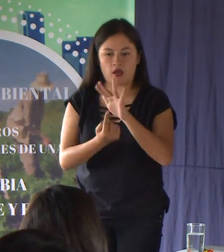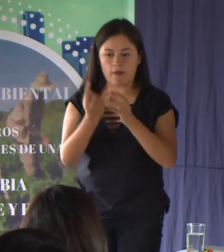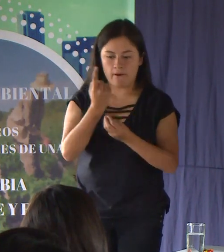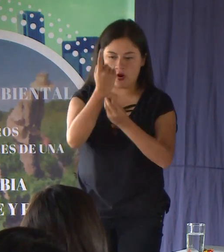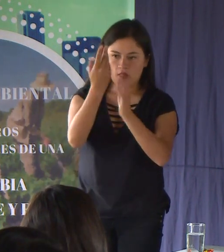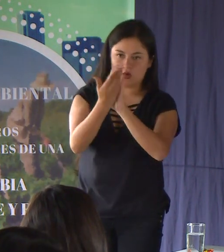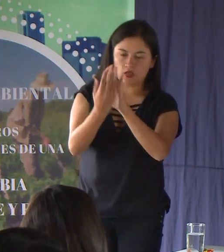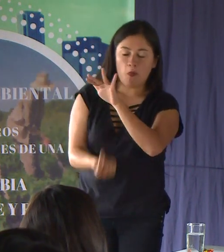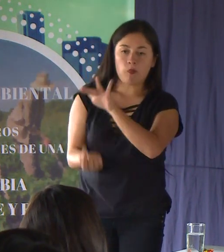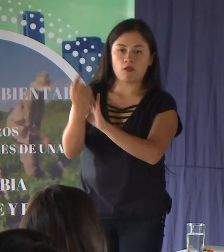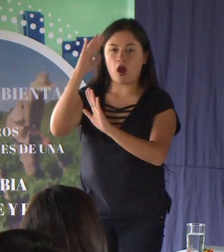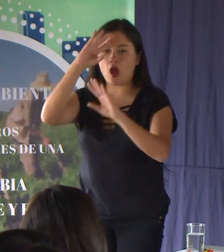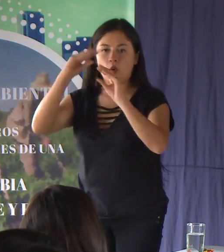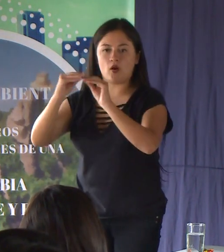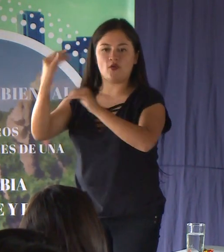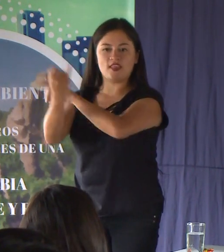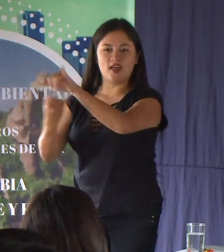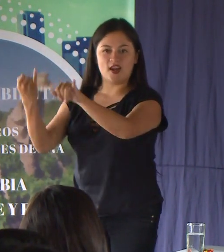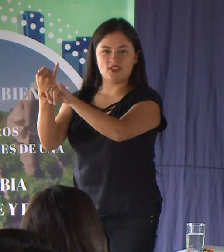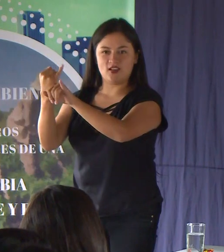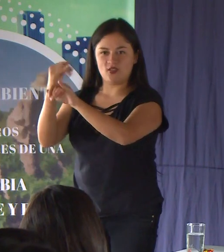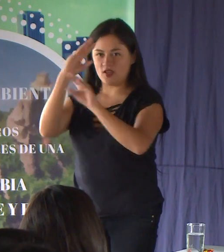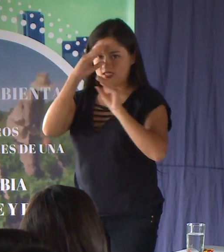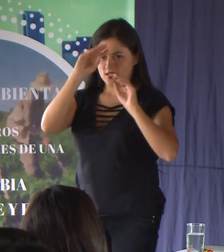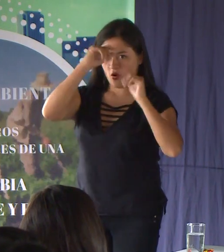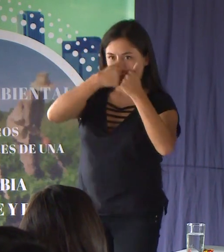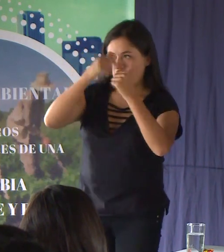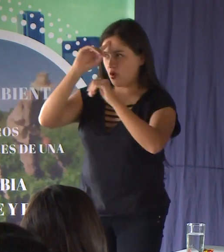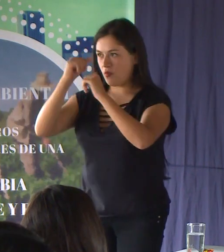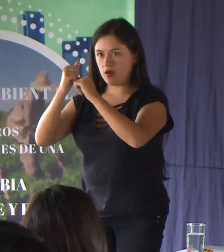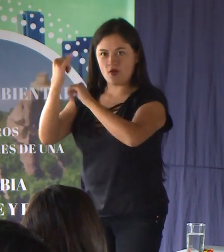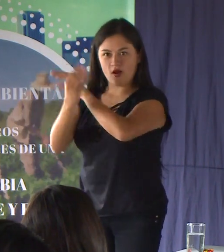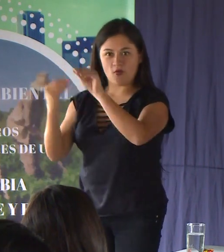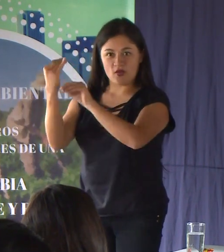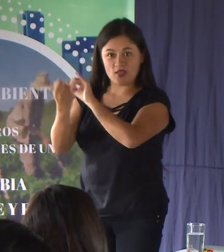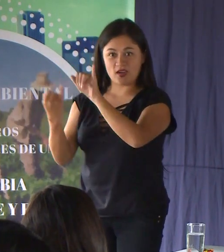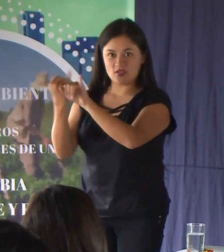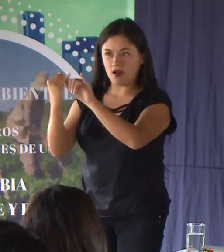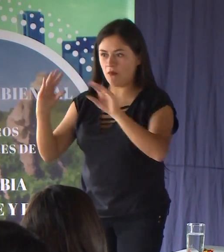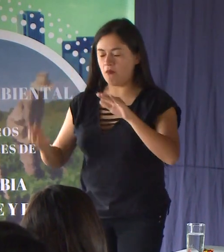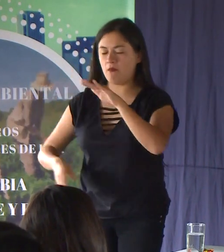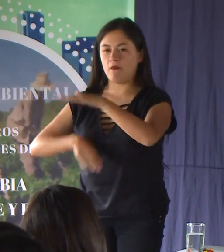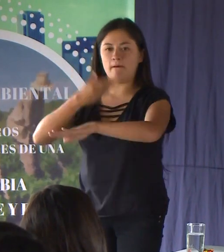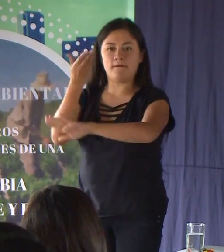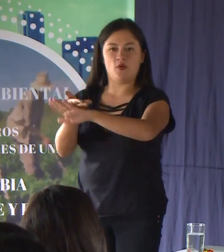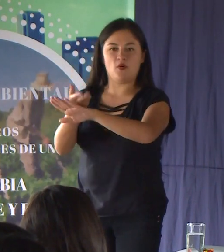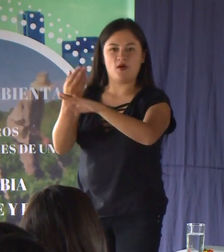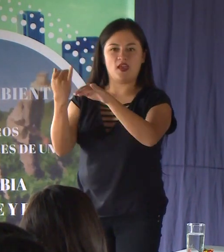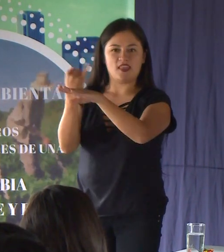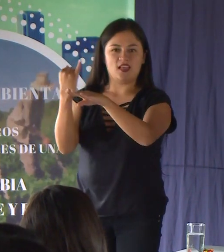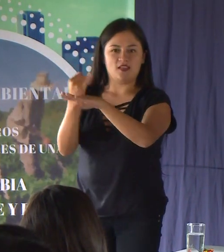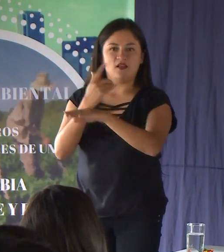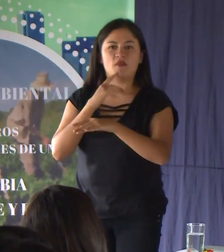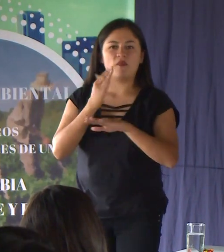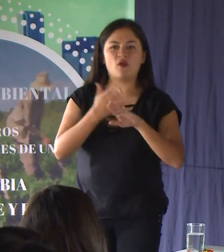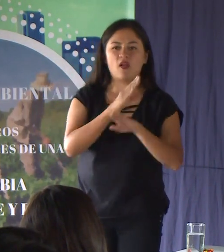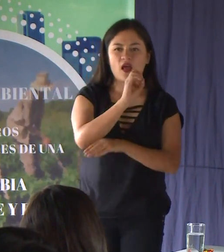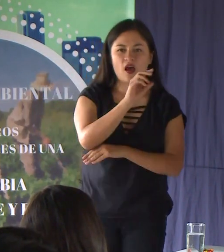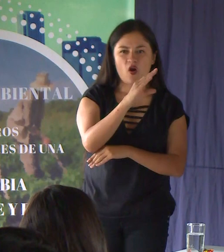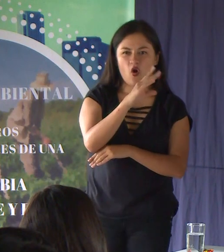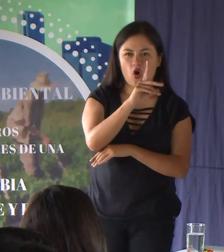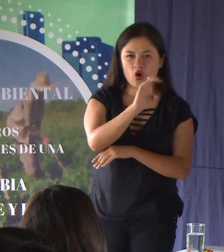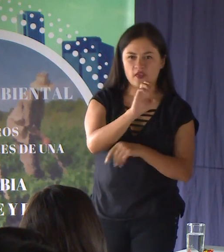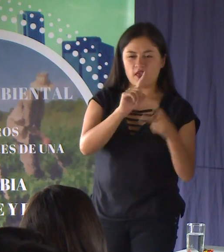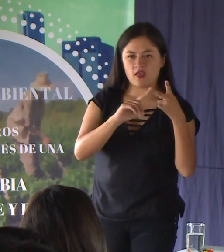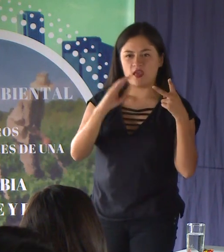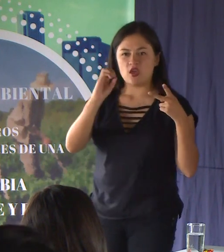Y no es una casualidad, ya todos hemos escuchado en la última semana, que la OCDE y la OTAN nos aceptaron por ahí, ¿sí?